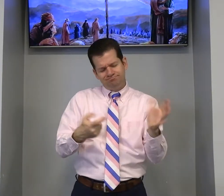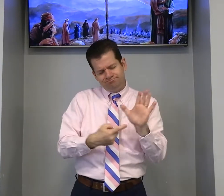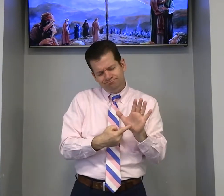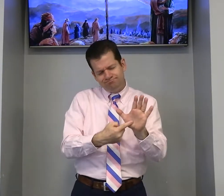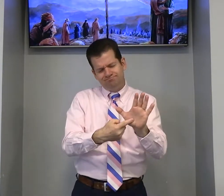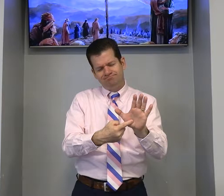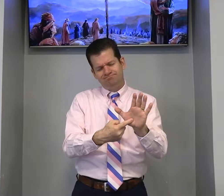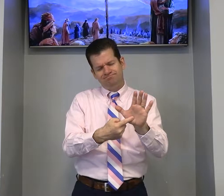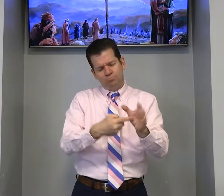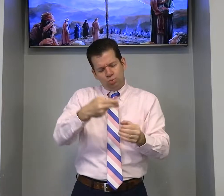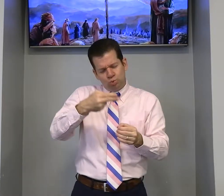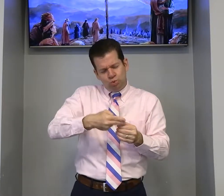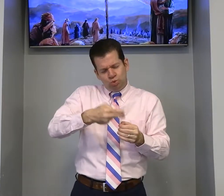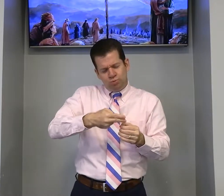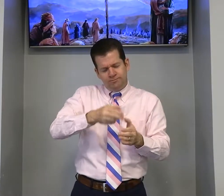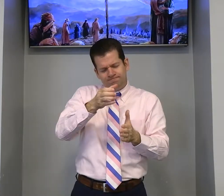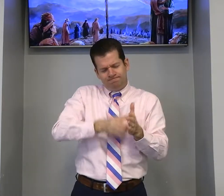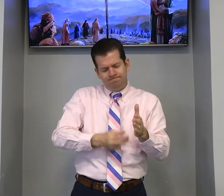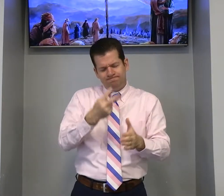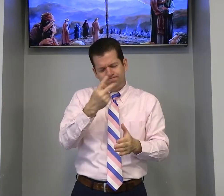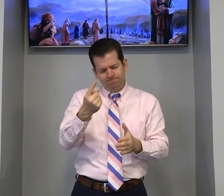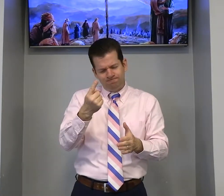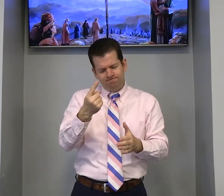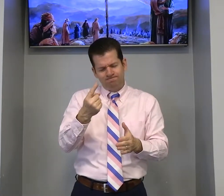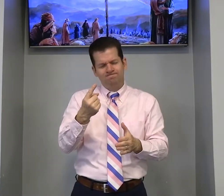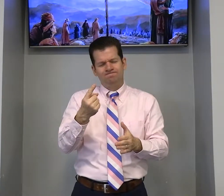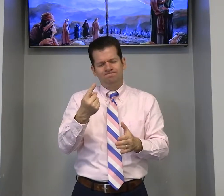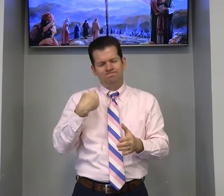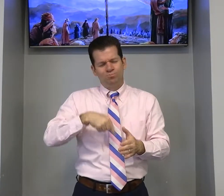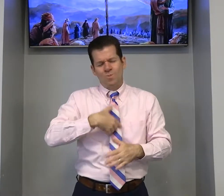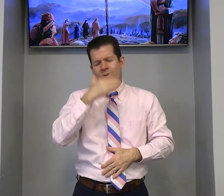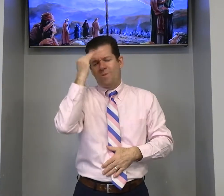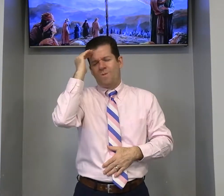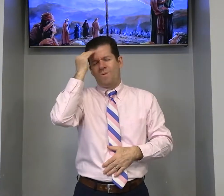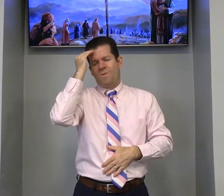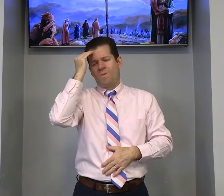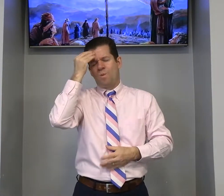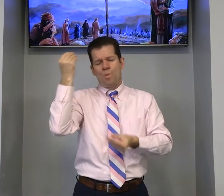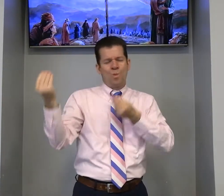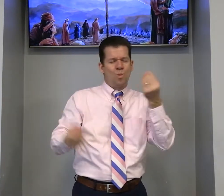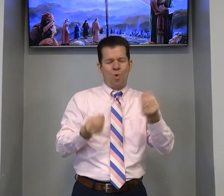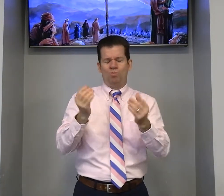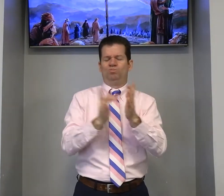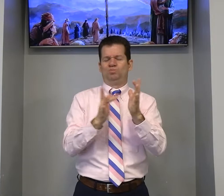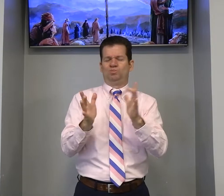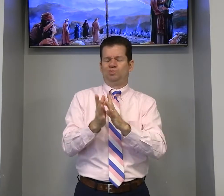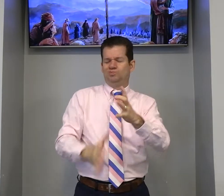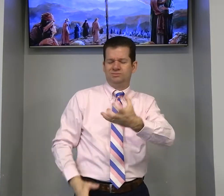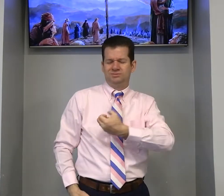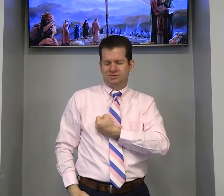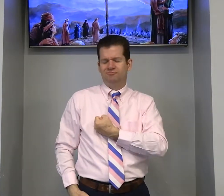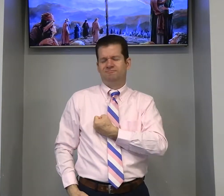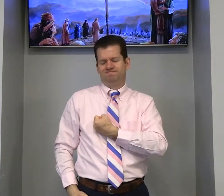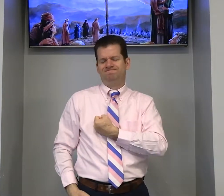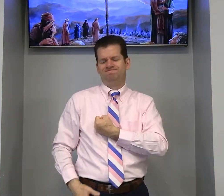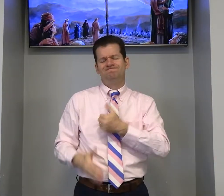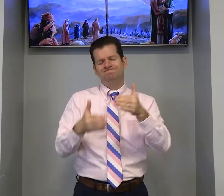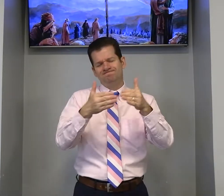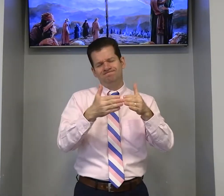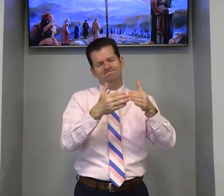perfeita. Hoje eu quero mostrar Números capítulo 21 e ajuda nós a entendermos como a salvação.